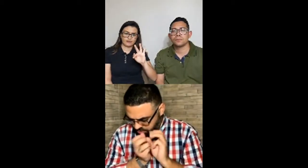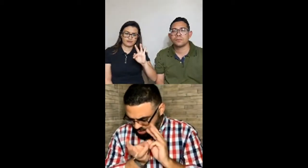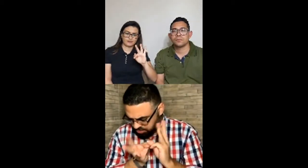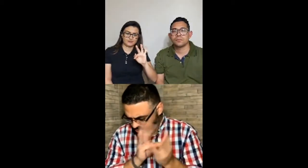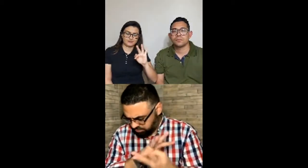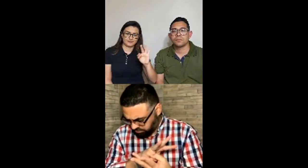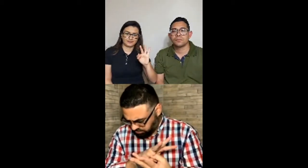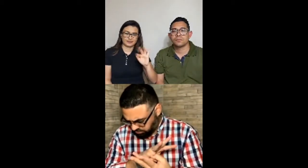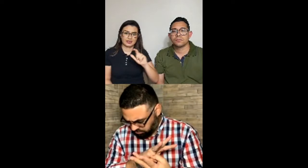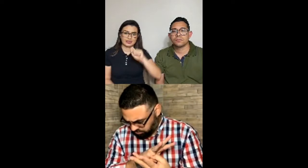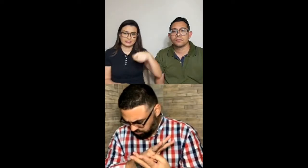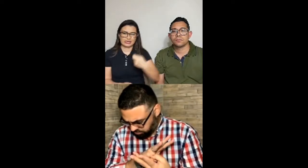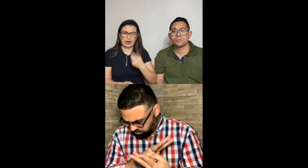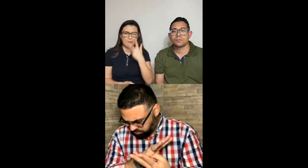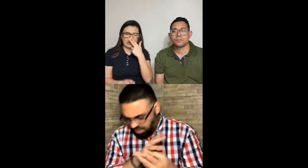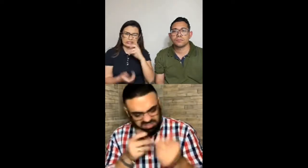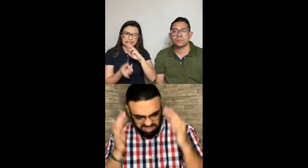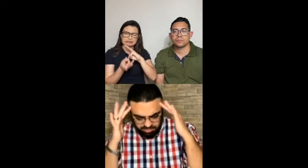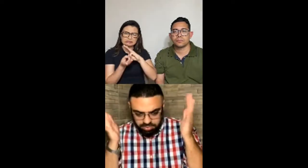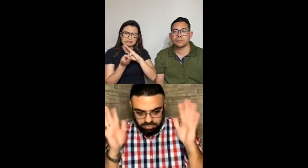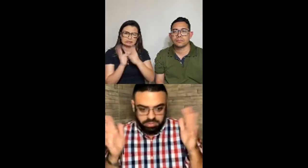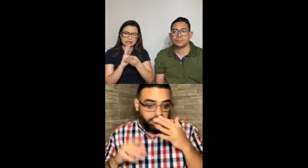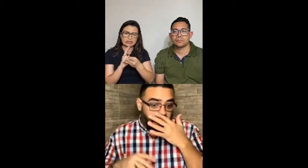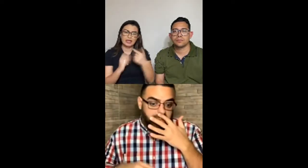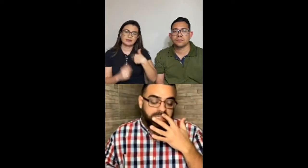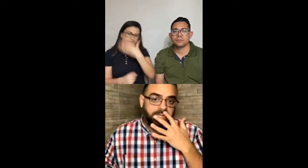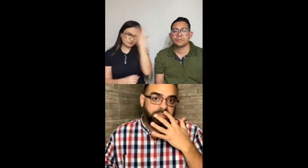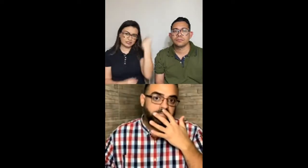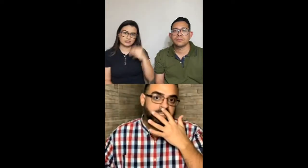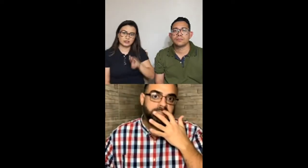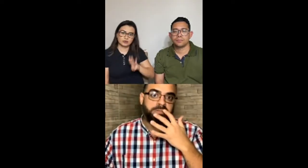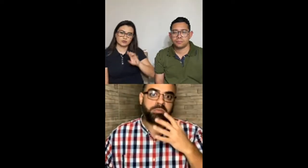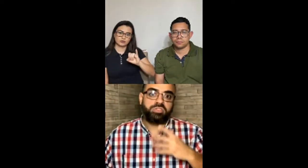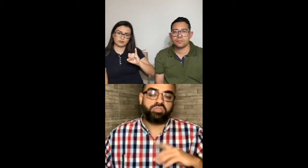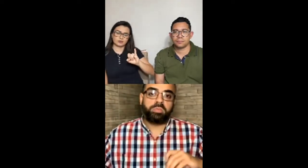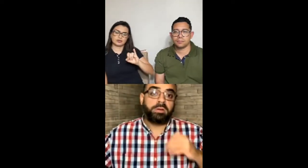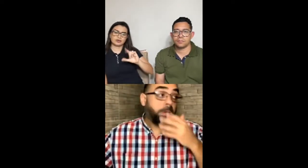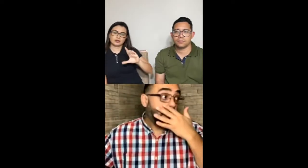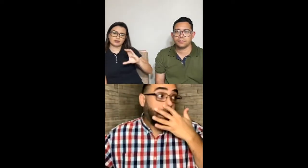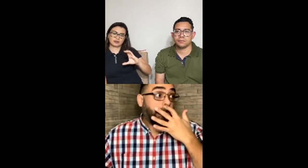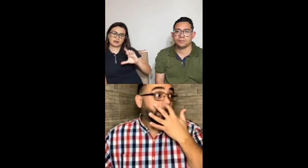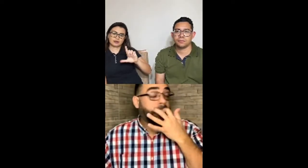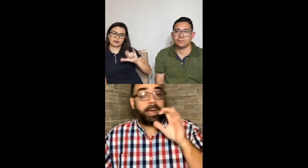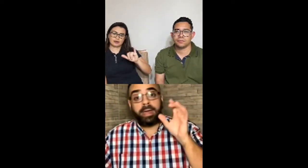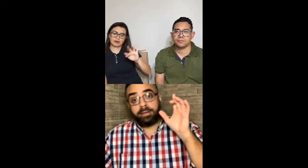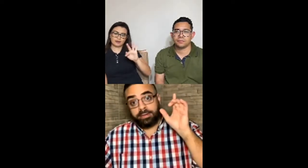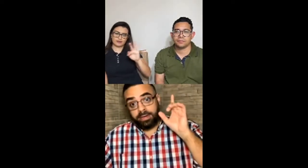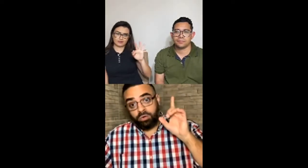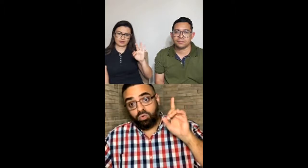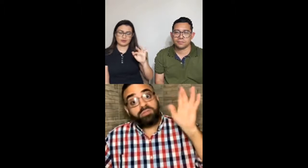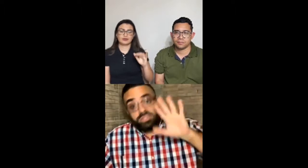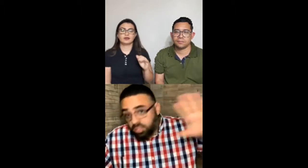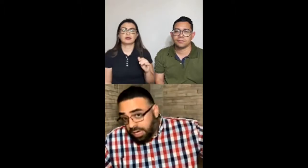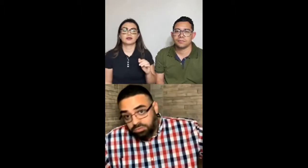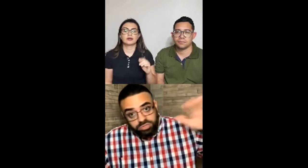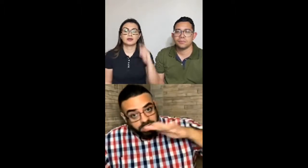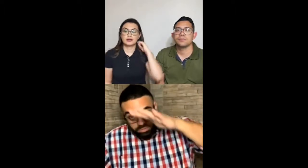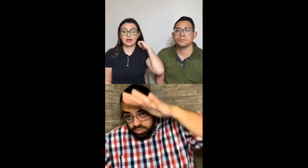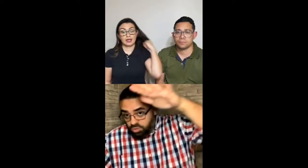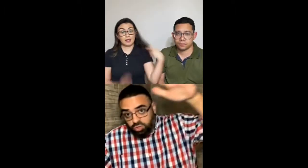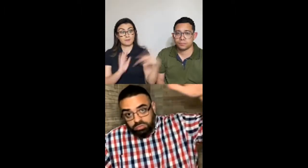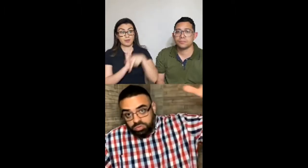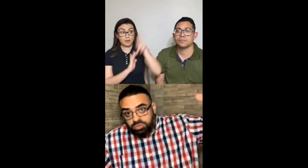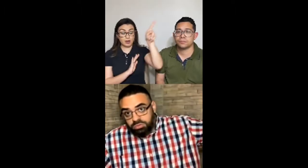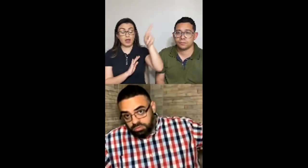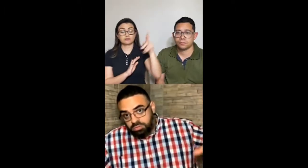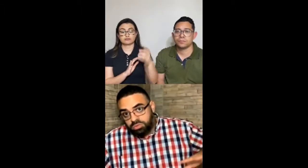Weekly Bible Translators, né? Que é essa Weekly... Como é que é, meu Deus do céu? É assim? Ah, não lembro o final deles, não